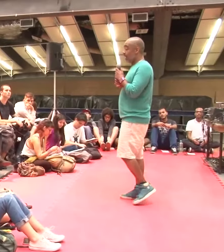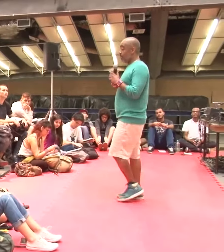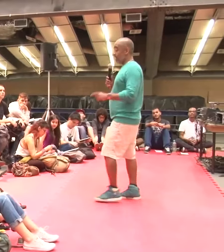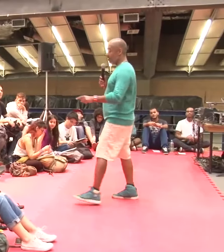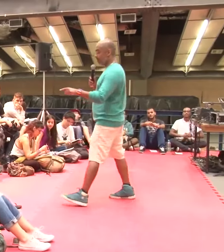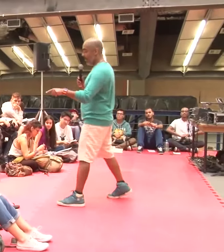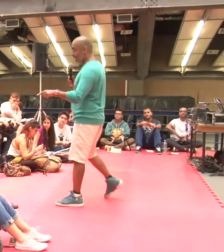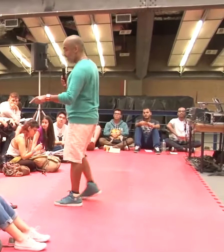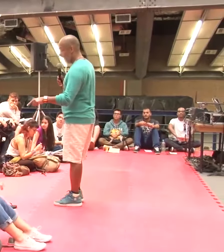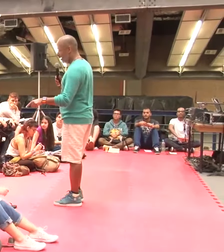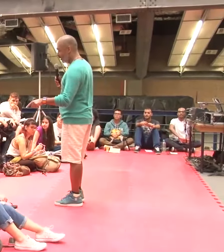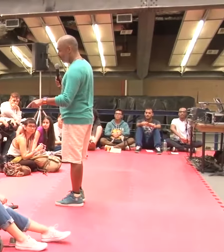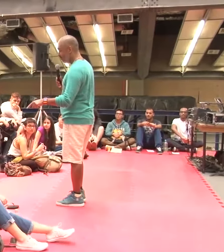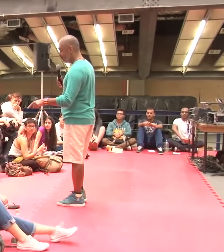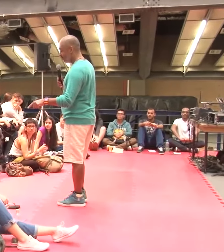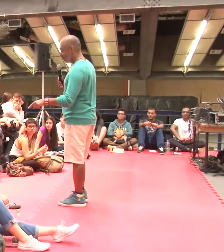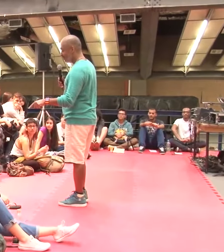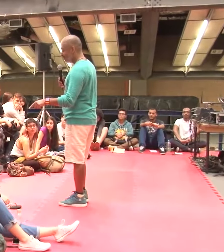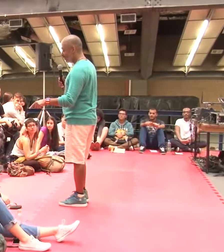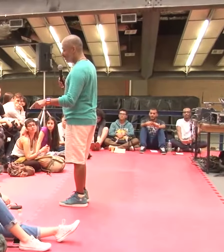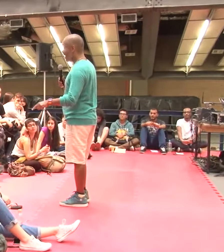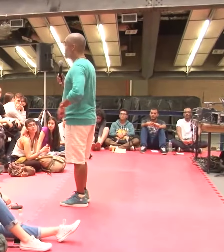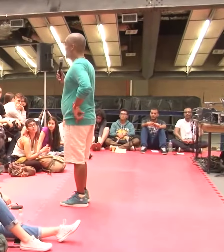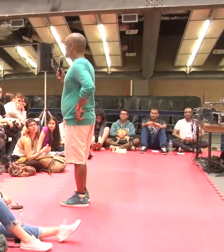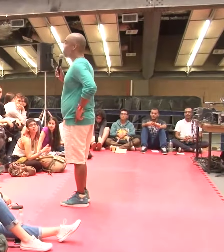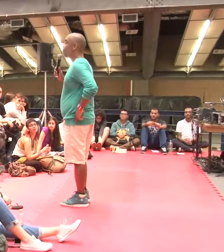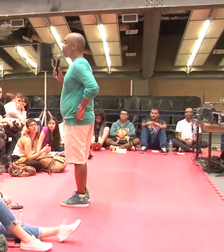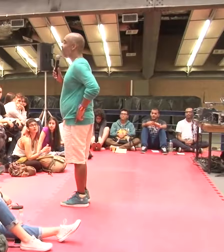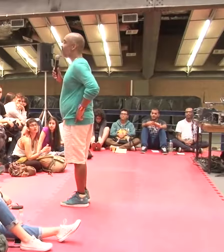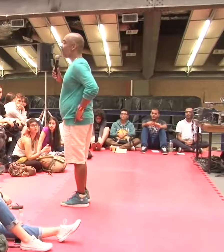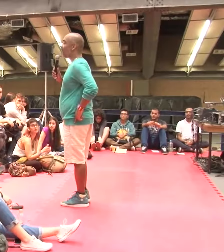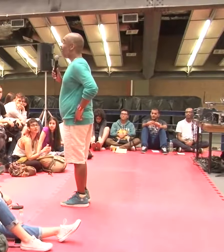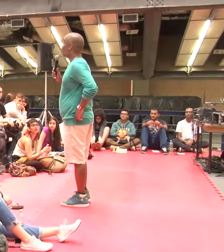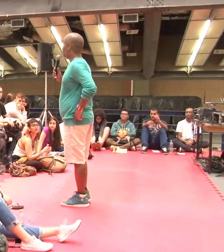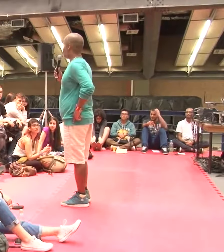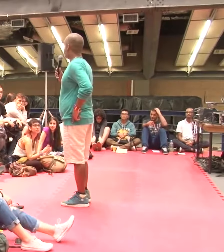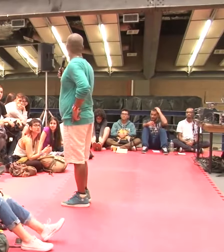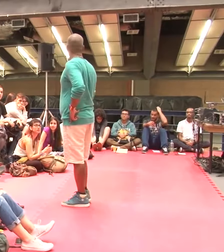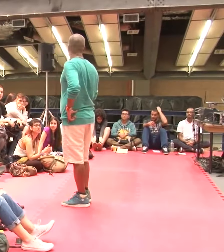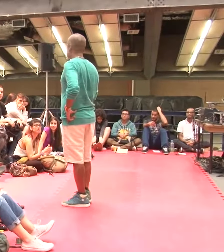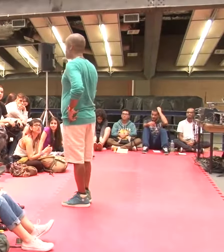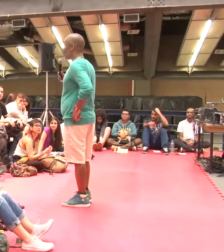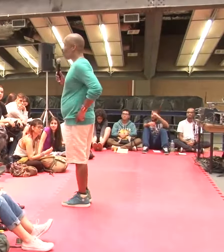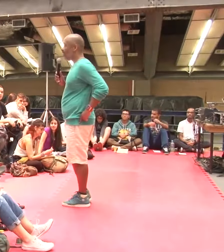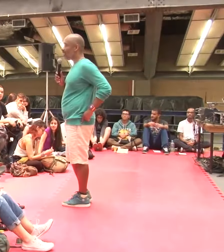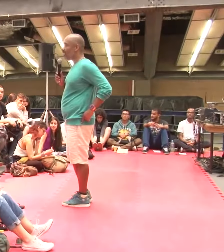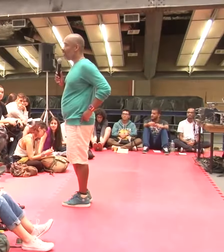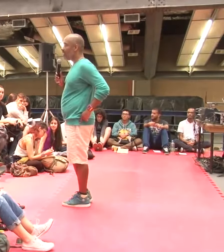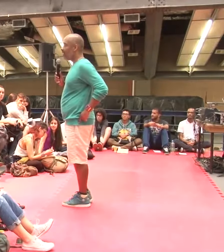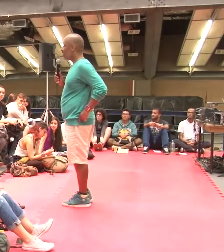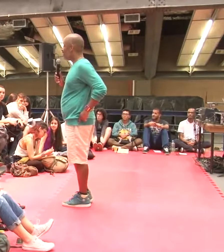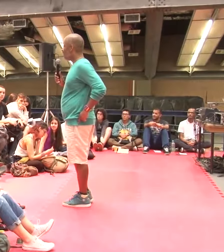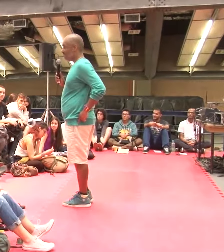quê? Porque Juliana... Quem é Juliana? Juliana manifesta. Não tem nenhuma Juliana aqui?